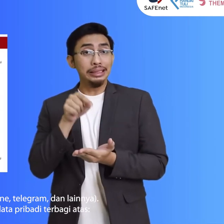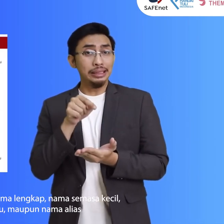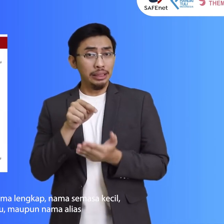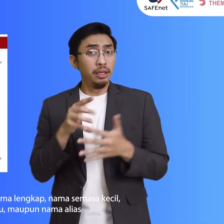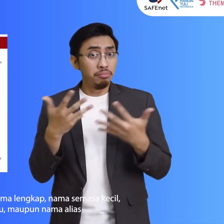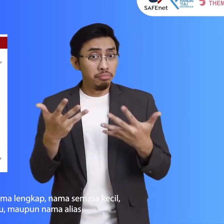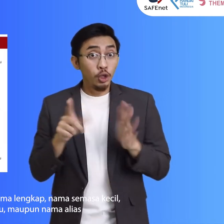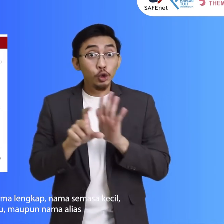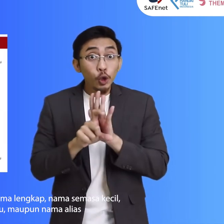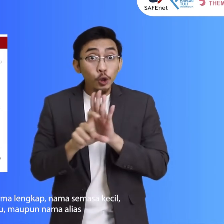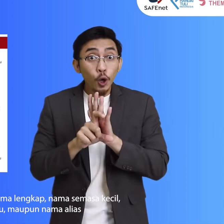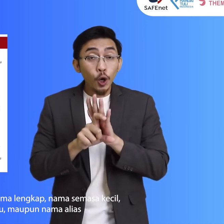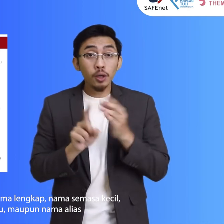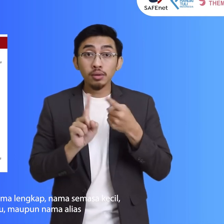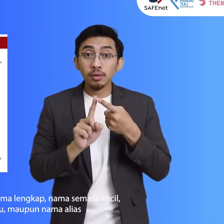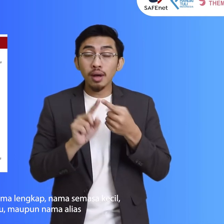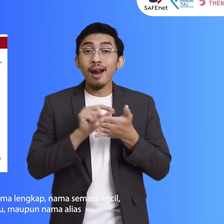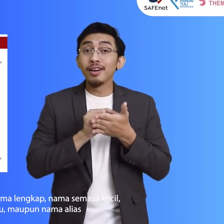Hai data pribadi misal